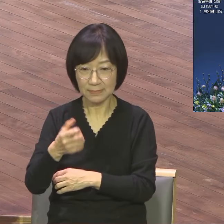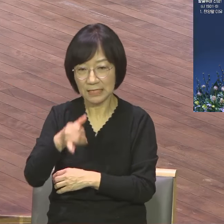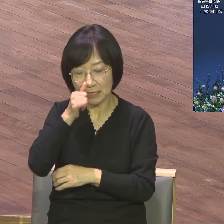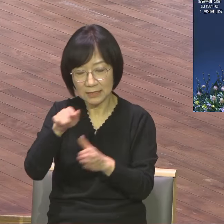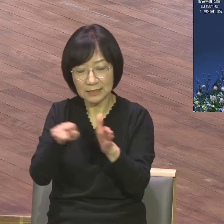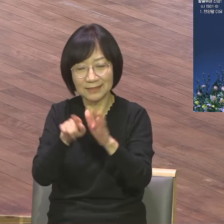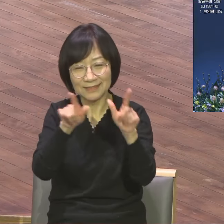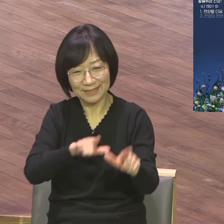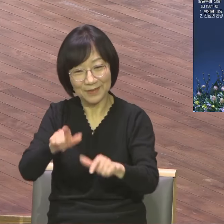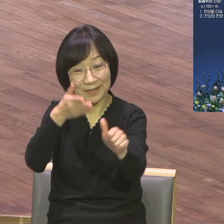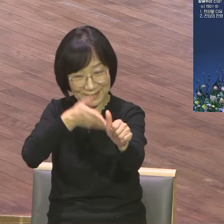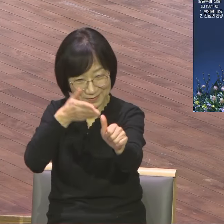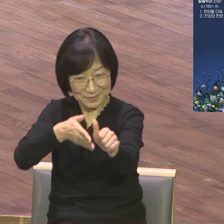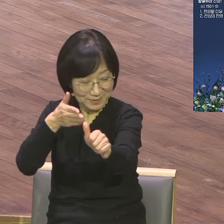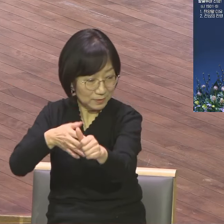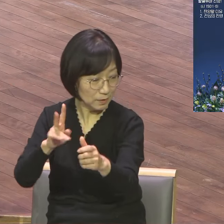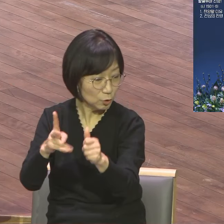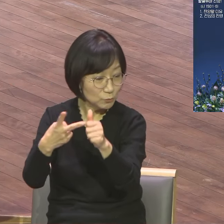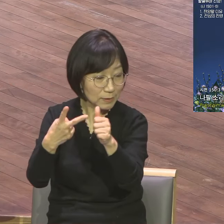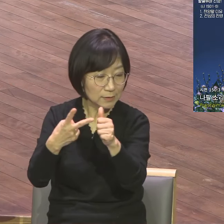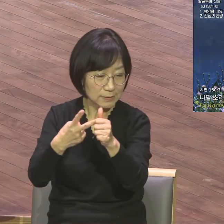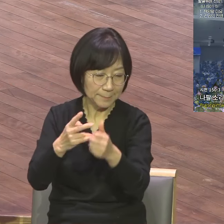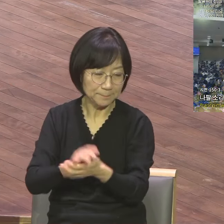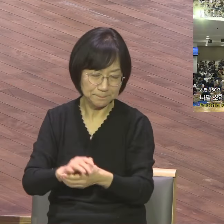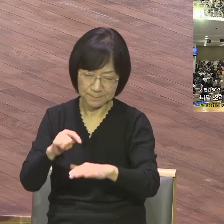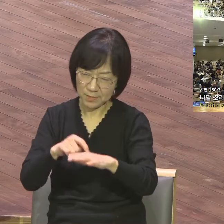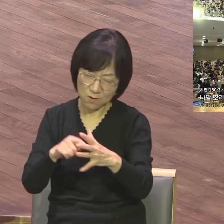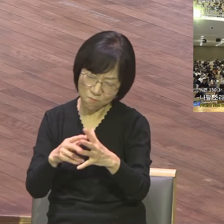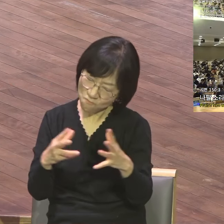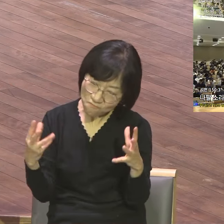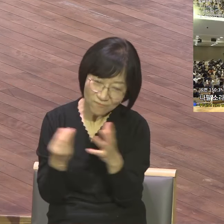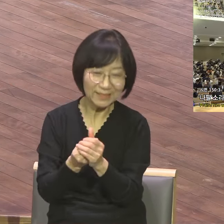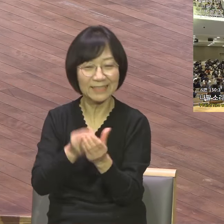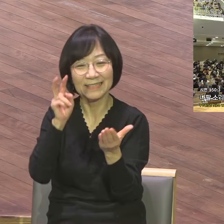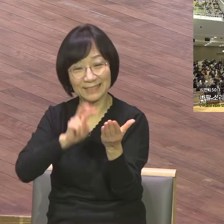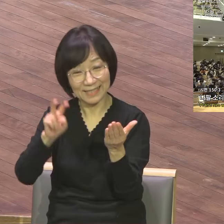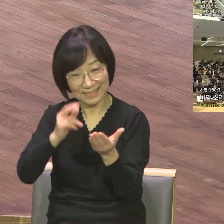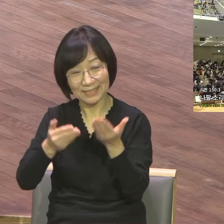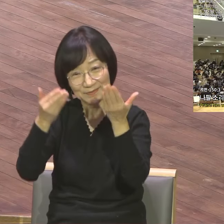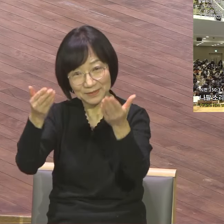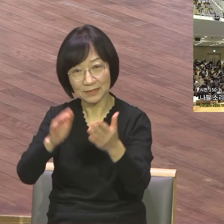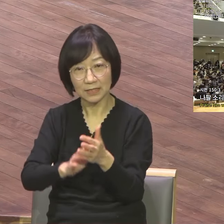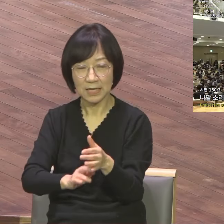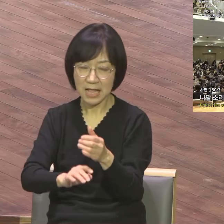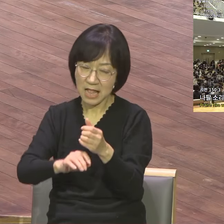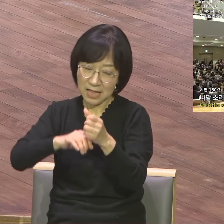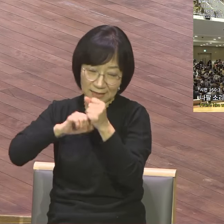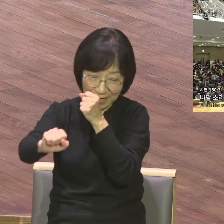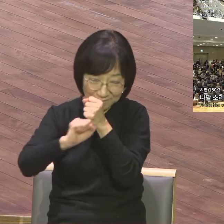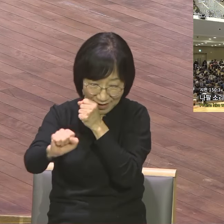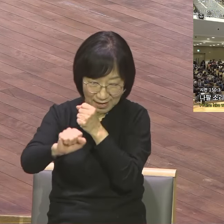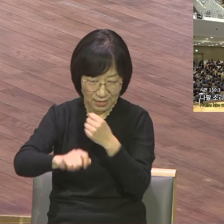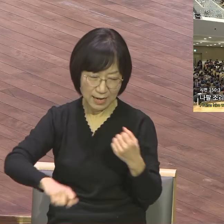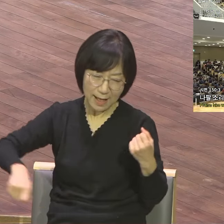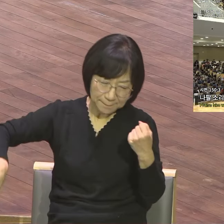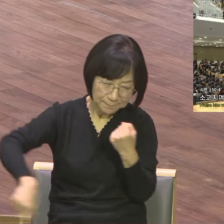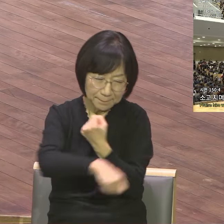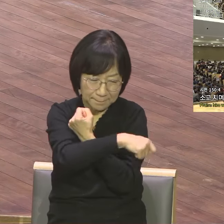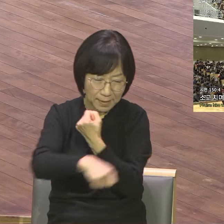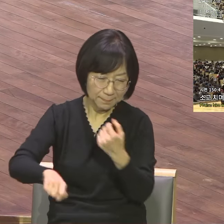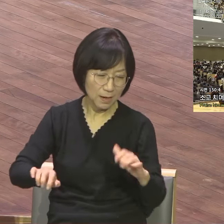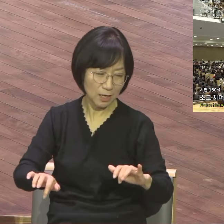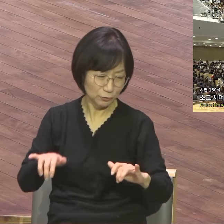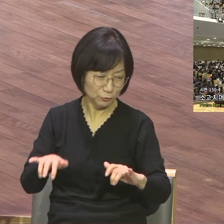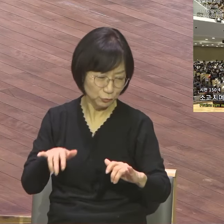번째로 전심의 찬양입니다. 3절 봅니다. 나팔로 찬양하며 비파와 수음으로